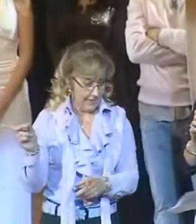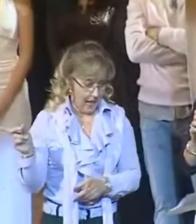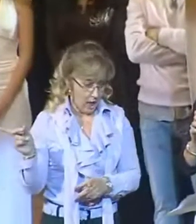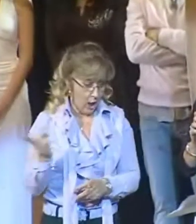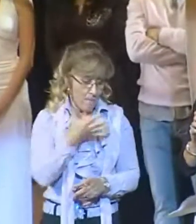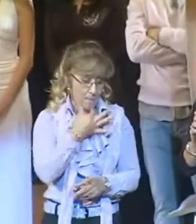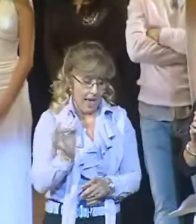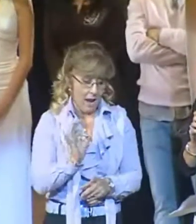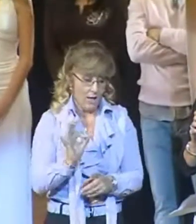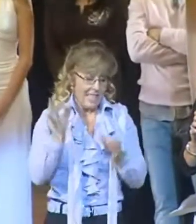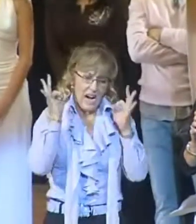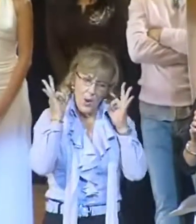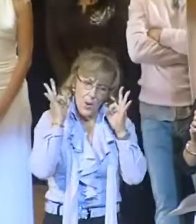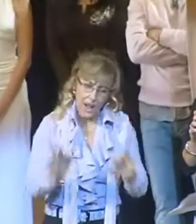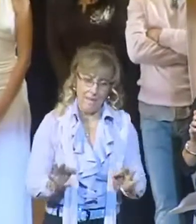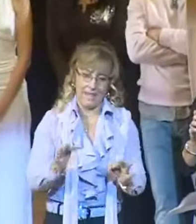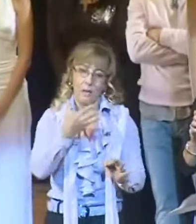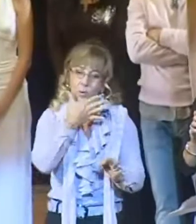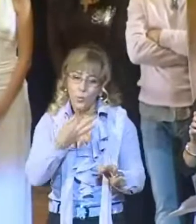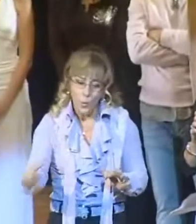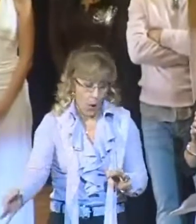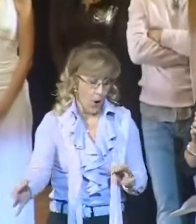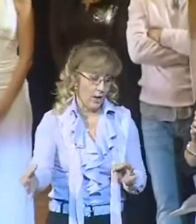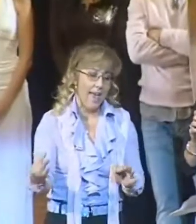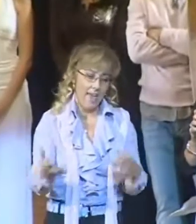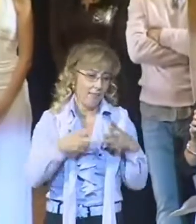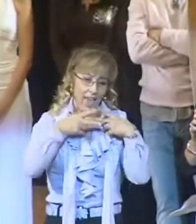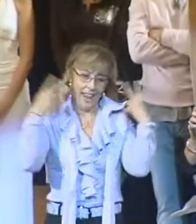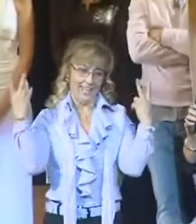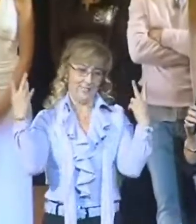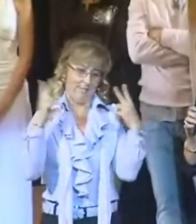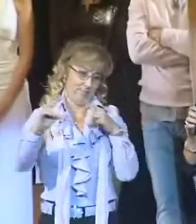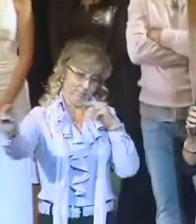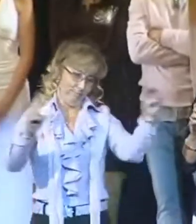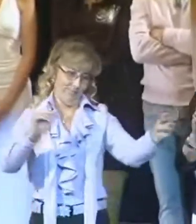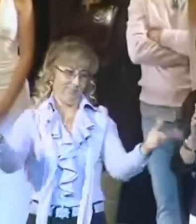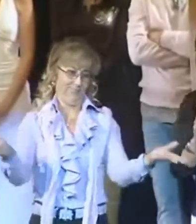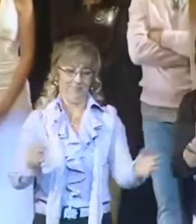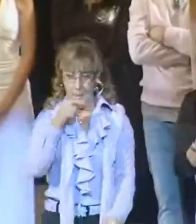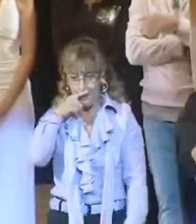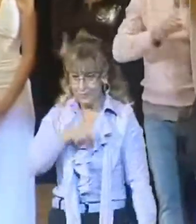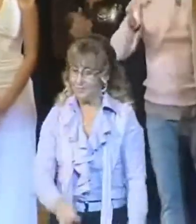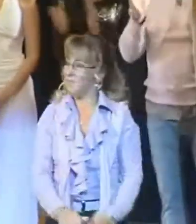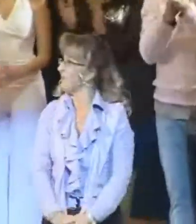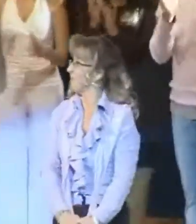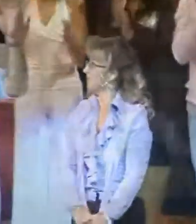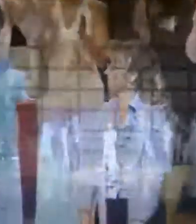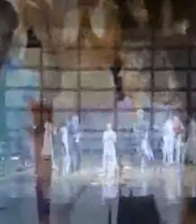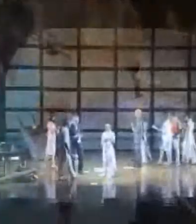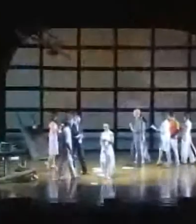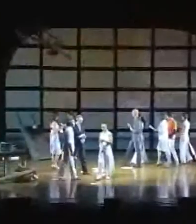uno spettacolo così bello, saranno sicuramente più buoni e felici. Grazie.